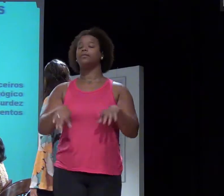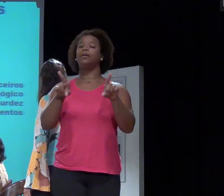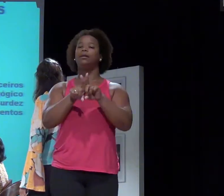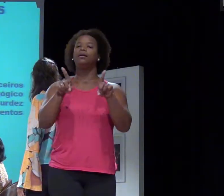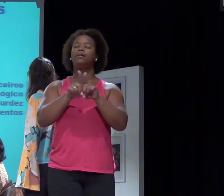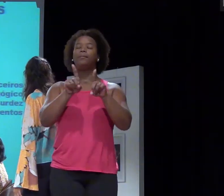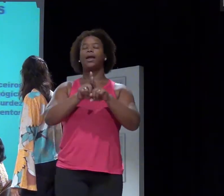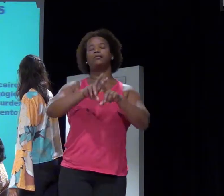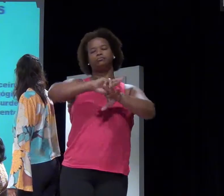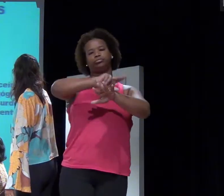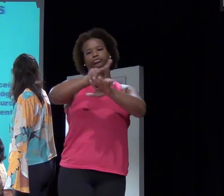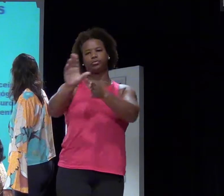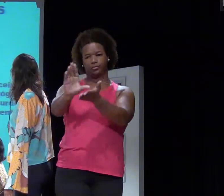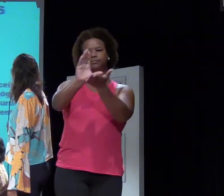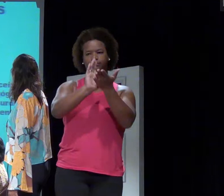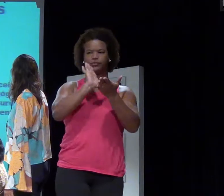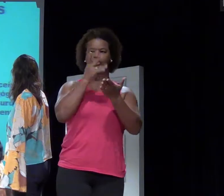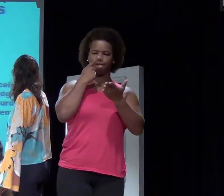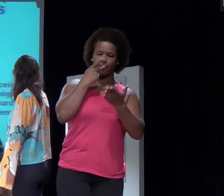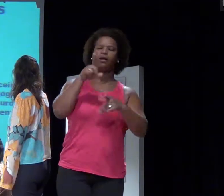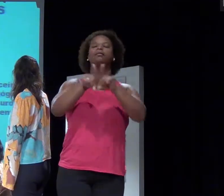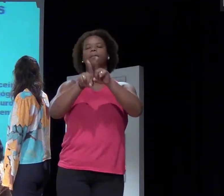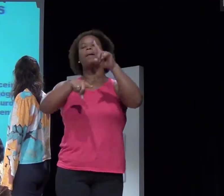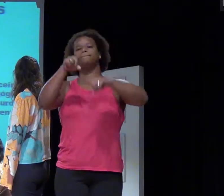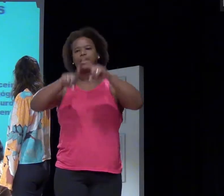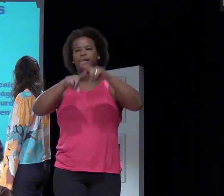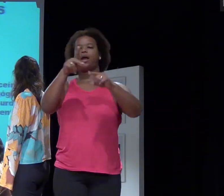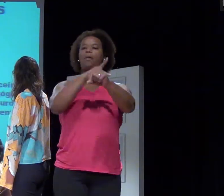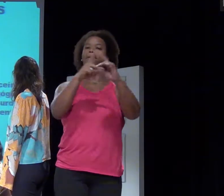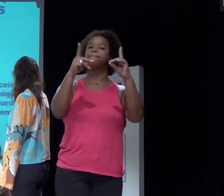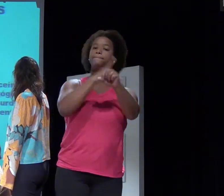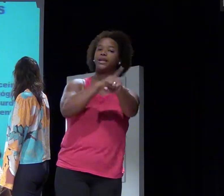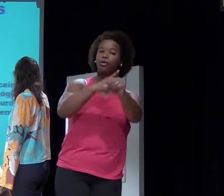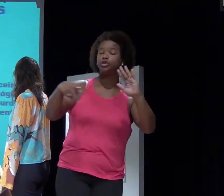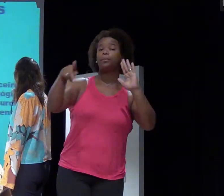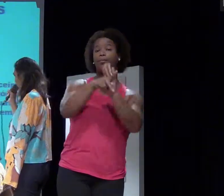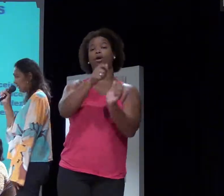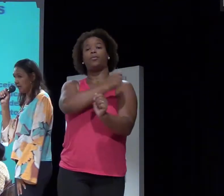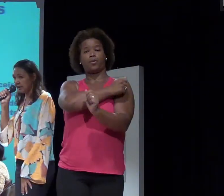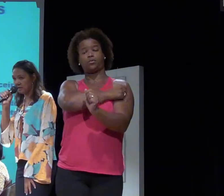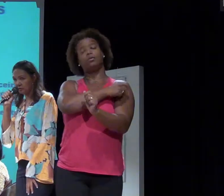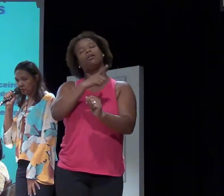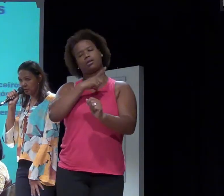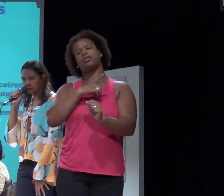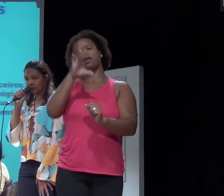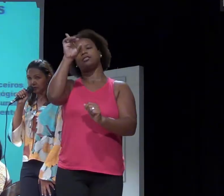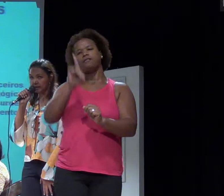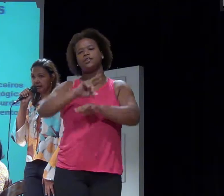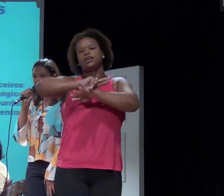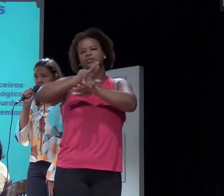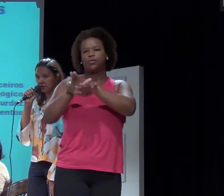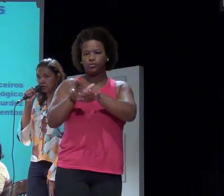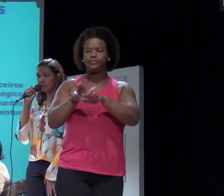Aquisição de recursos financeiros para a obtenção de material pedagógico para os alunos que têm também, né, as deficiências múltiplas,